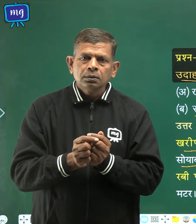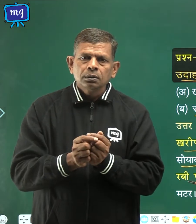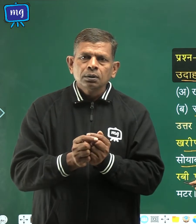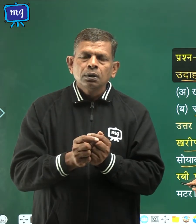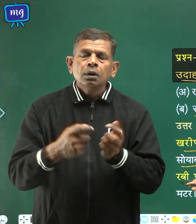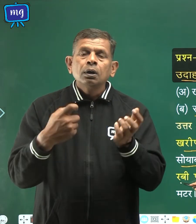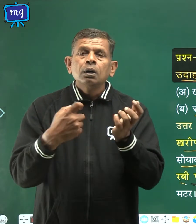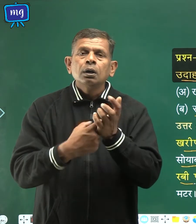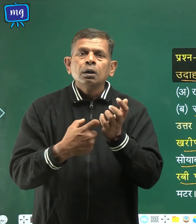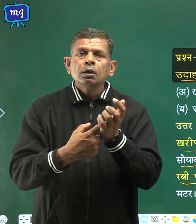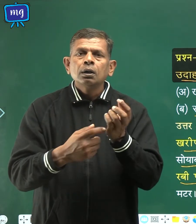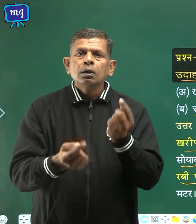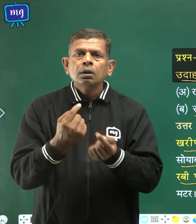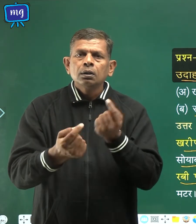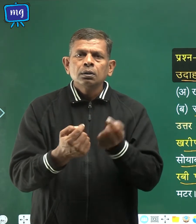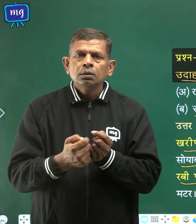रबी फसल